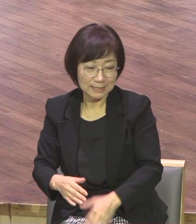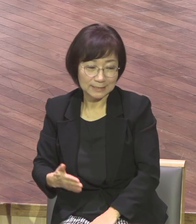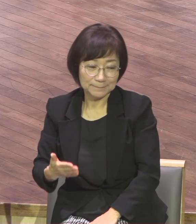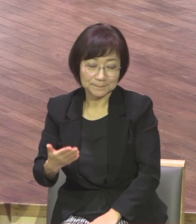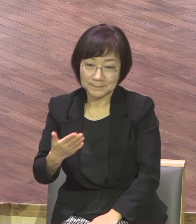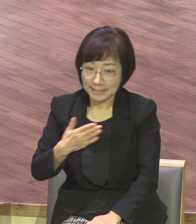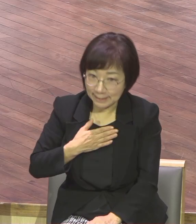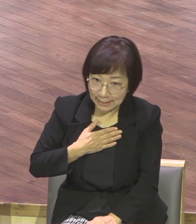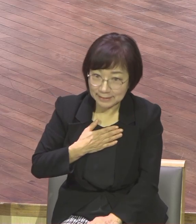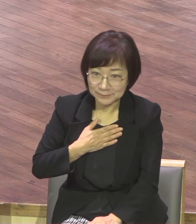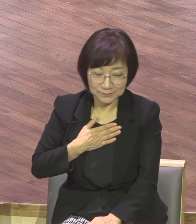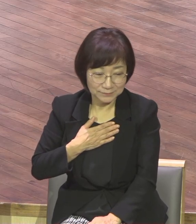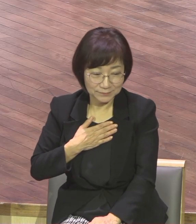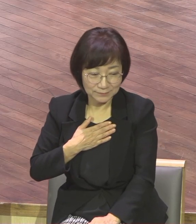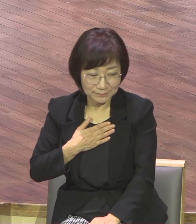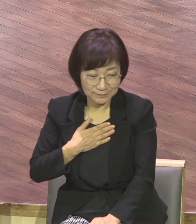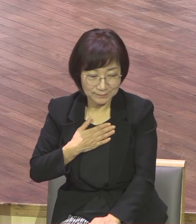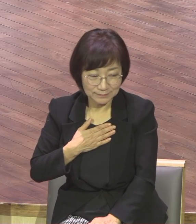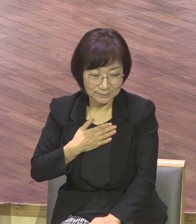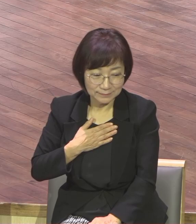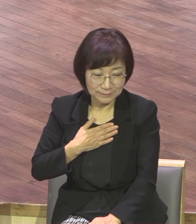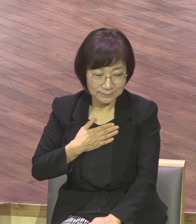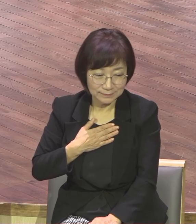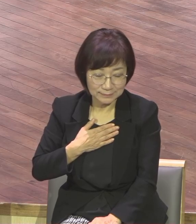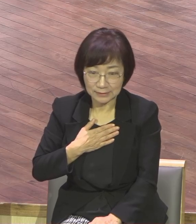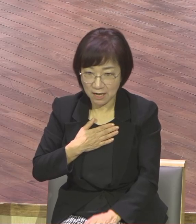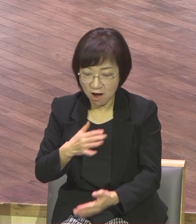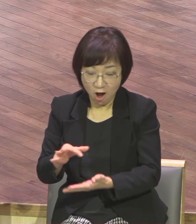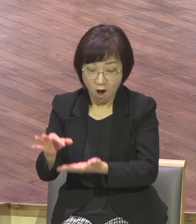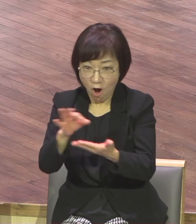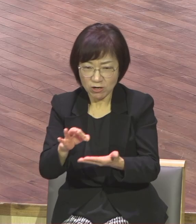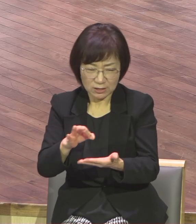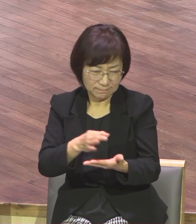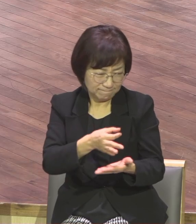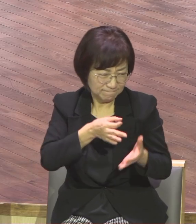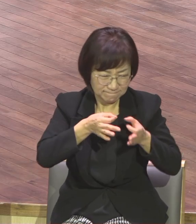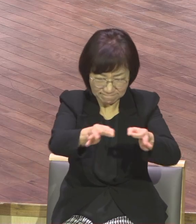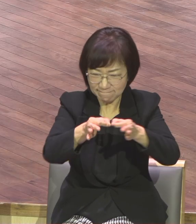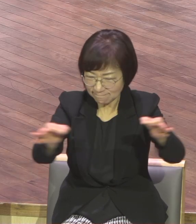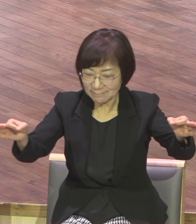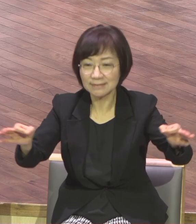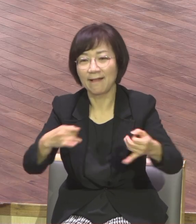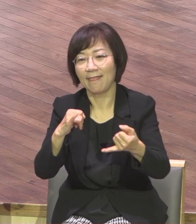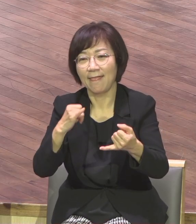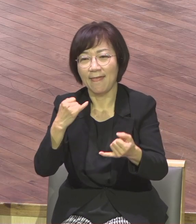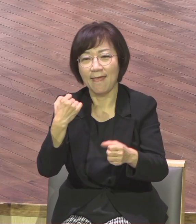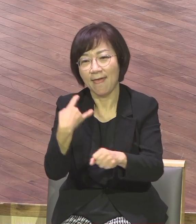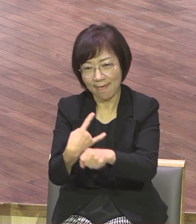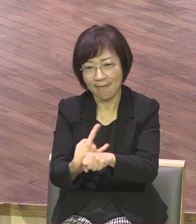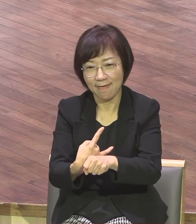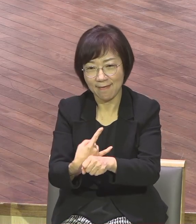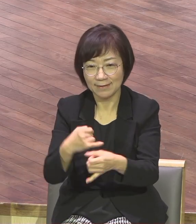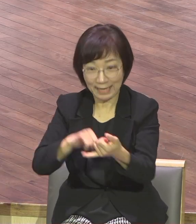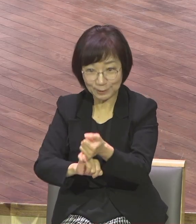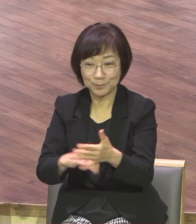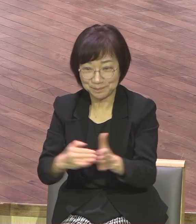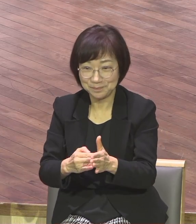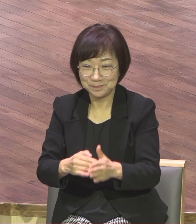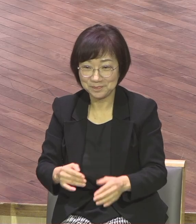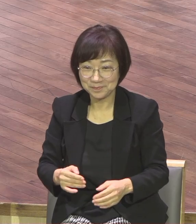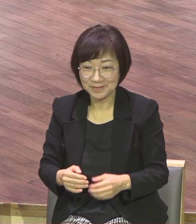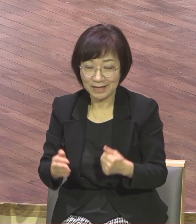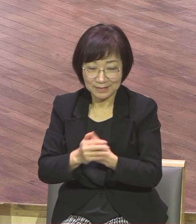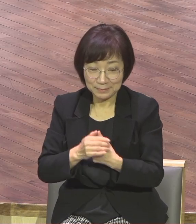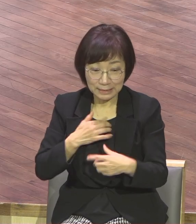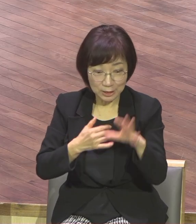전 사람들 기도 헌금 드리겠습니다. 그 당시에 1인당 50만 원씩. 그래서 그